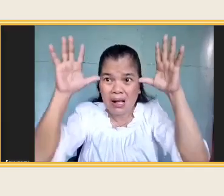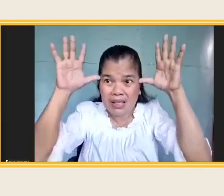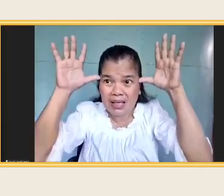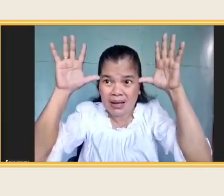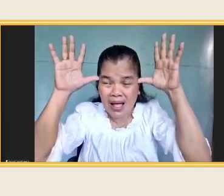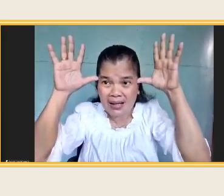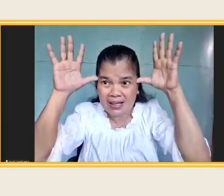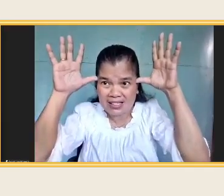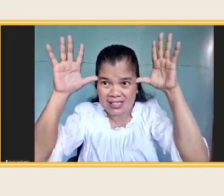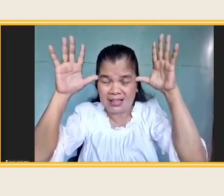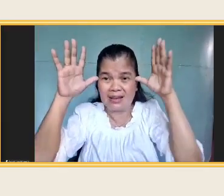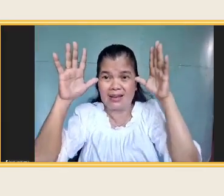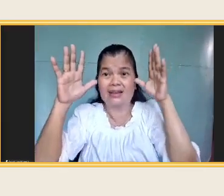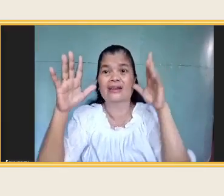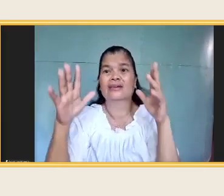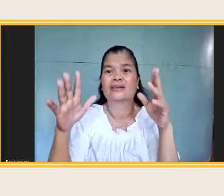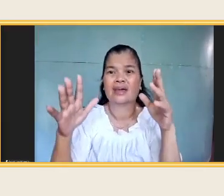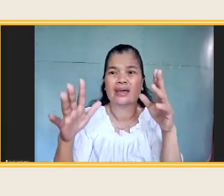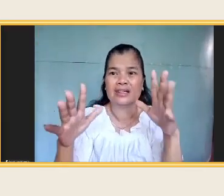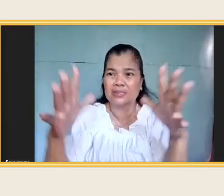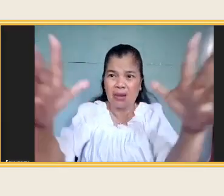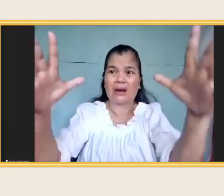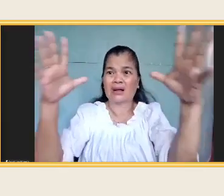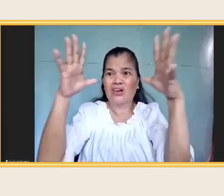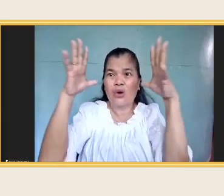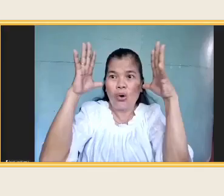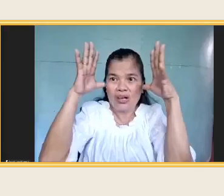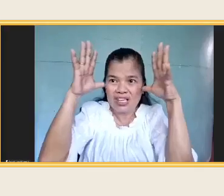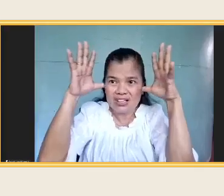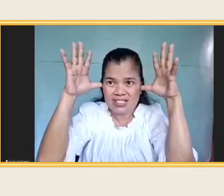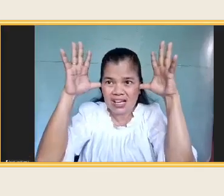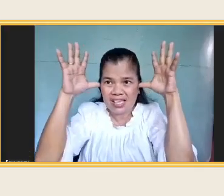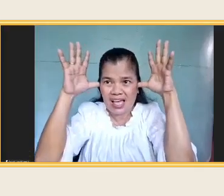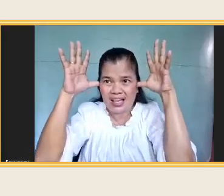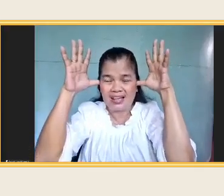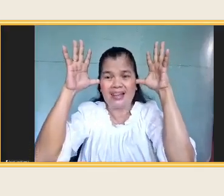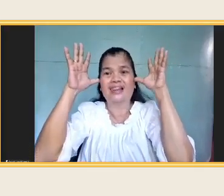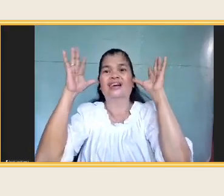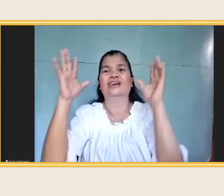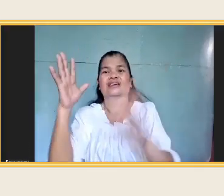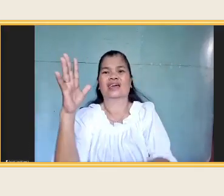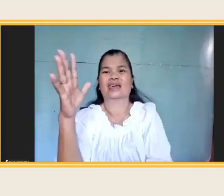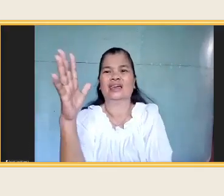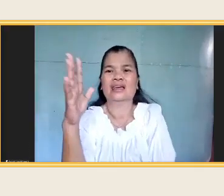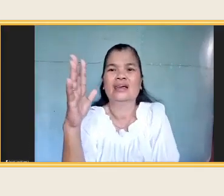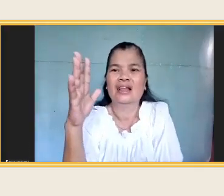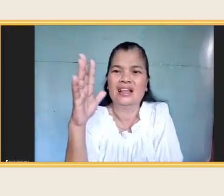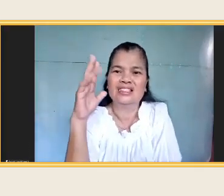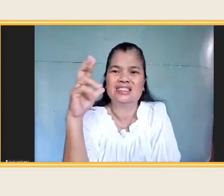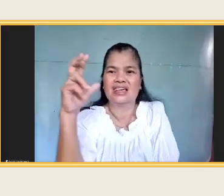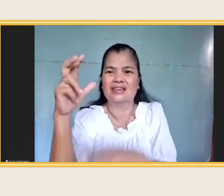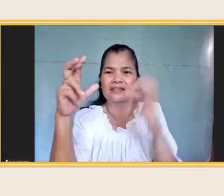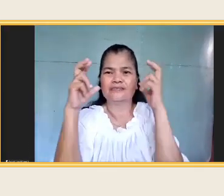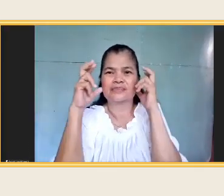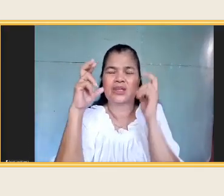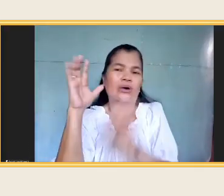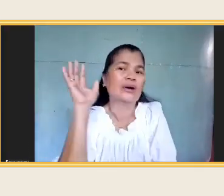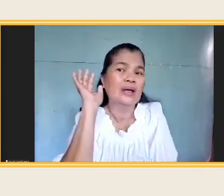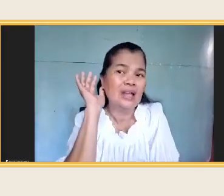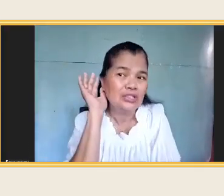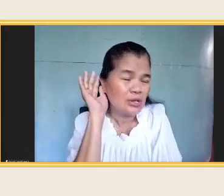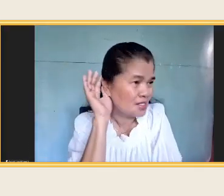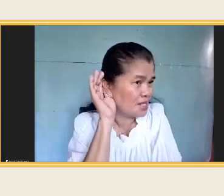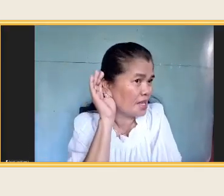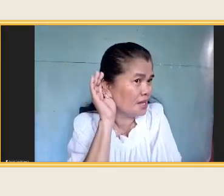Ang iba ganyan nga ang listen. Kasi parang all ears sila niyan. Okay. Listen.